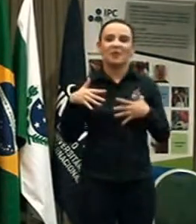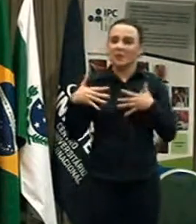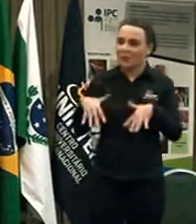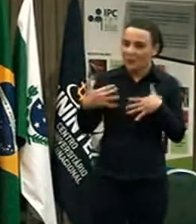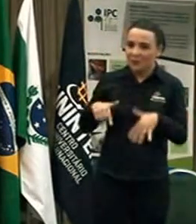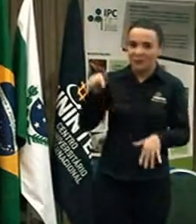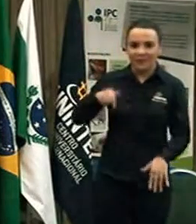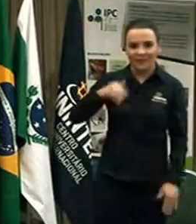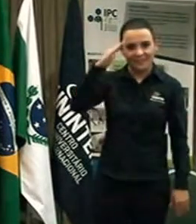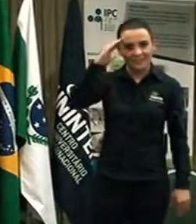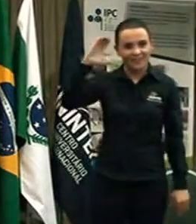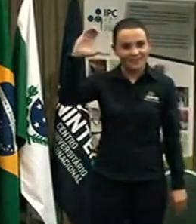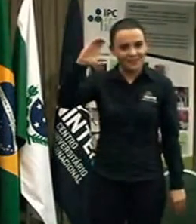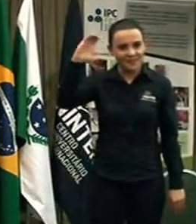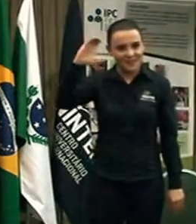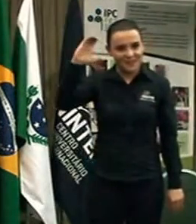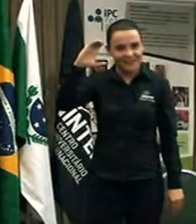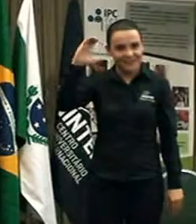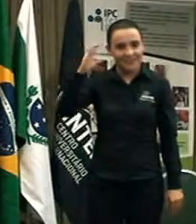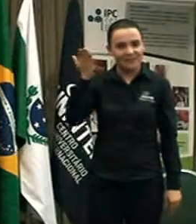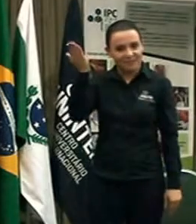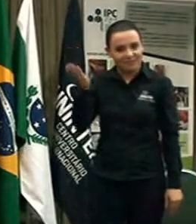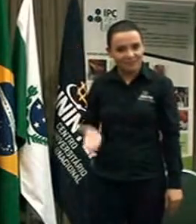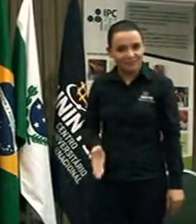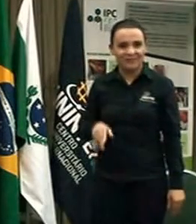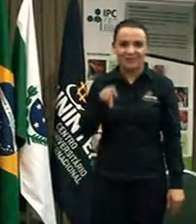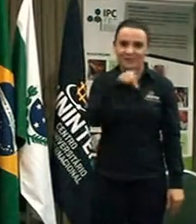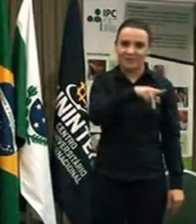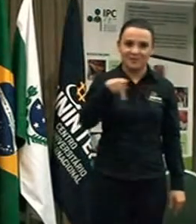Curitiba à frente dessa